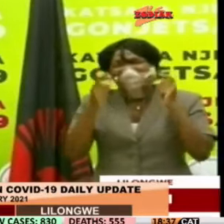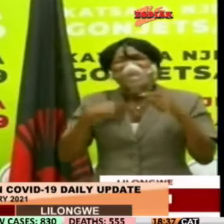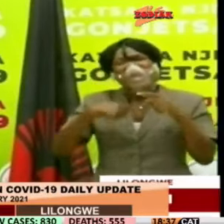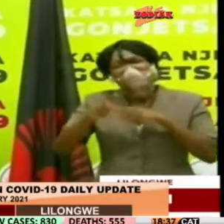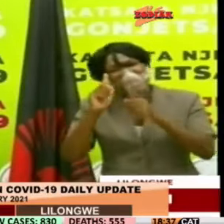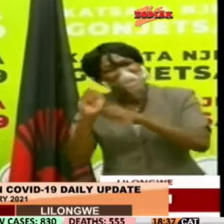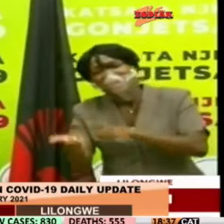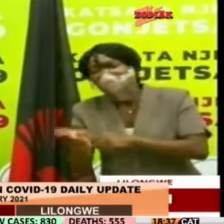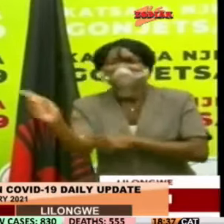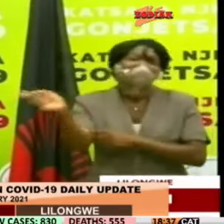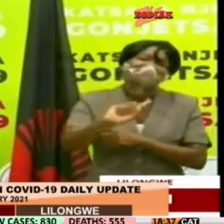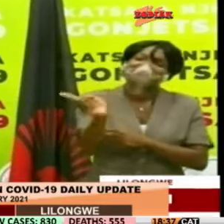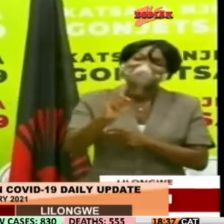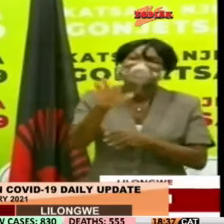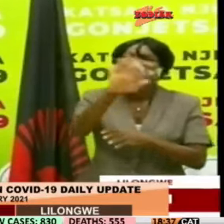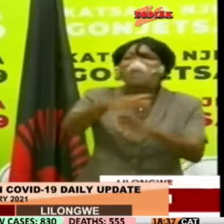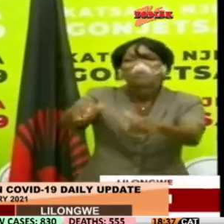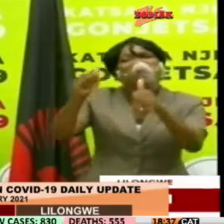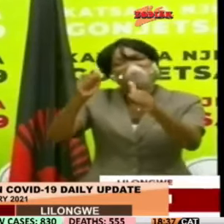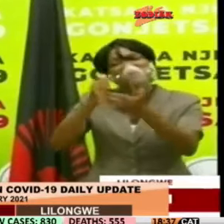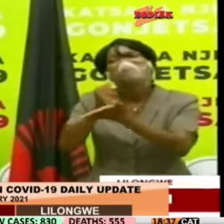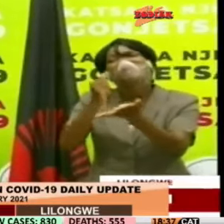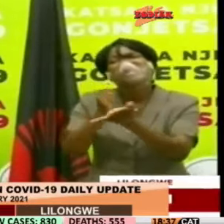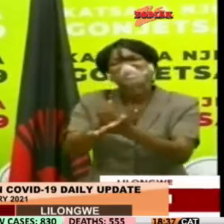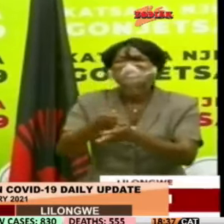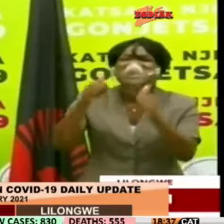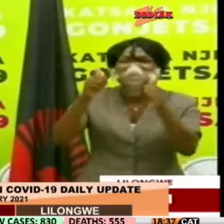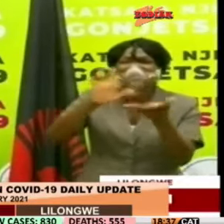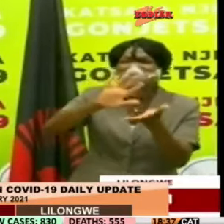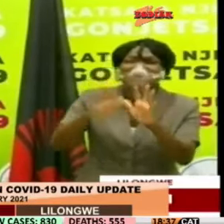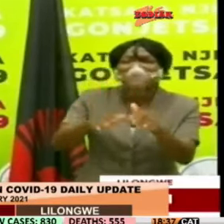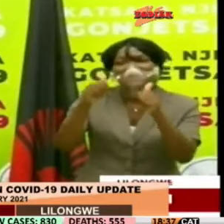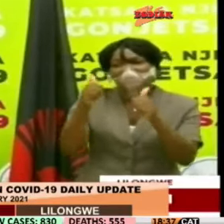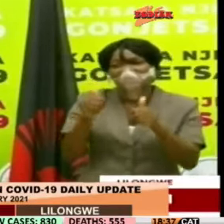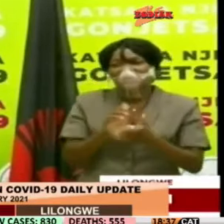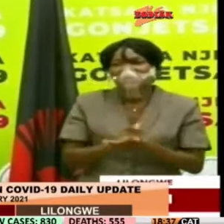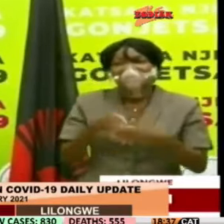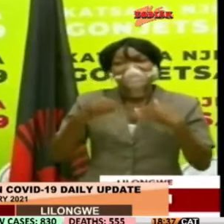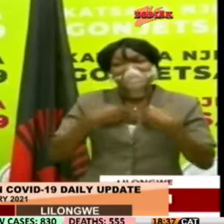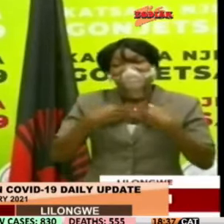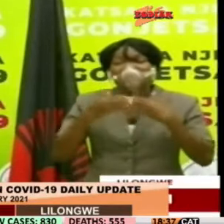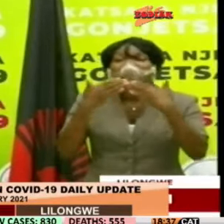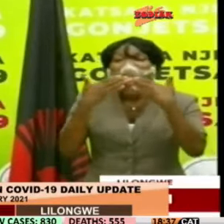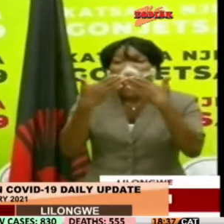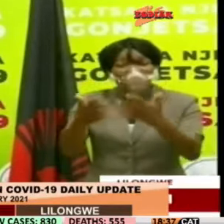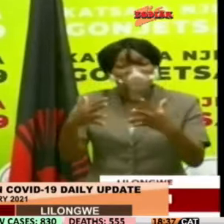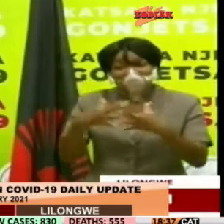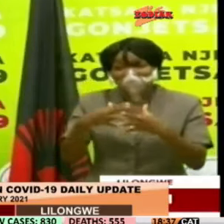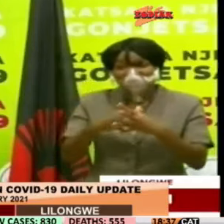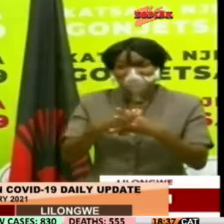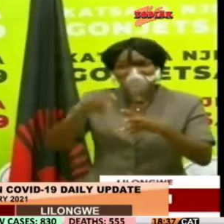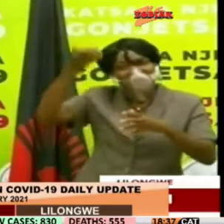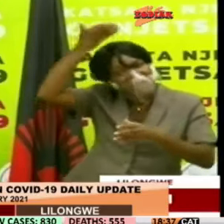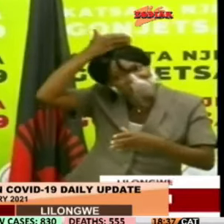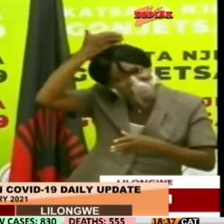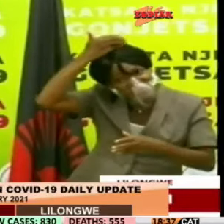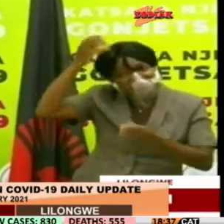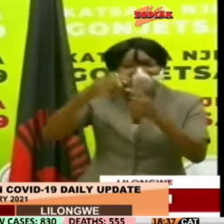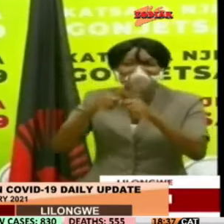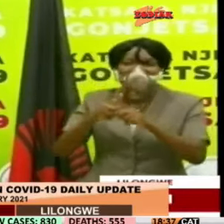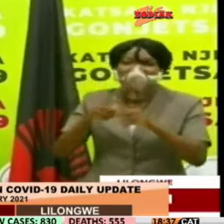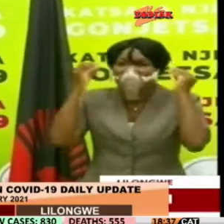ine tsiku na lilinonse ndimalandira lipoti ya munthu amene wachoka kumeneko kuti anduna koma anthu amenu anthu anu agwira ntchito